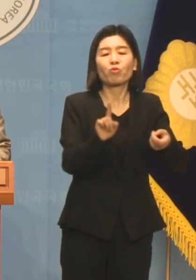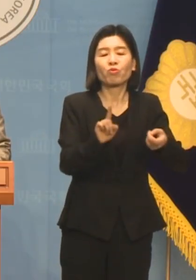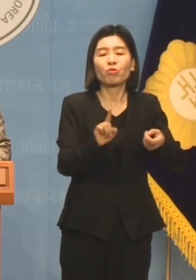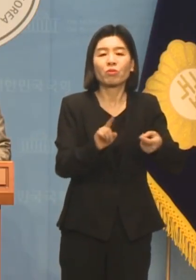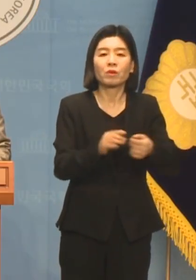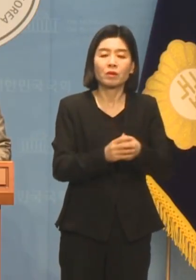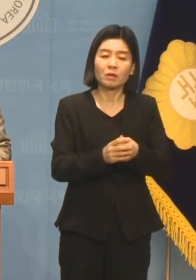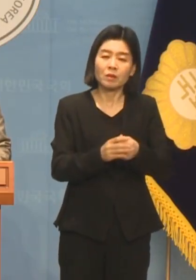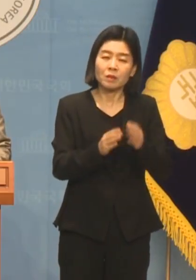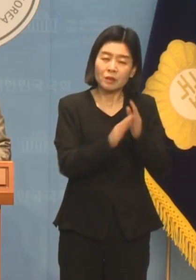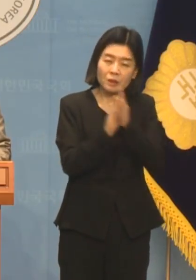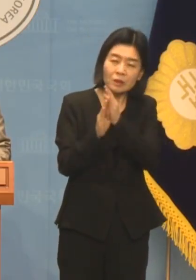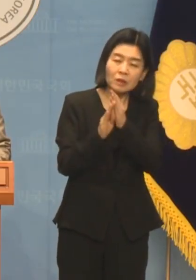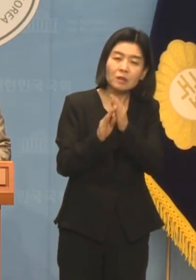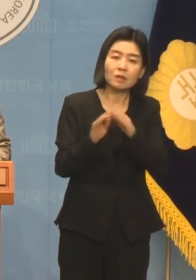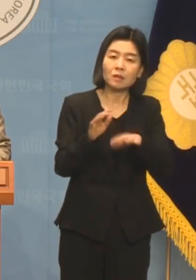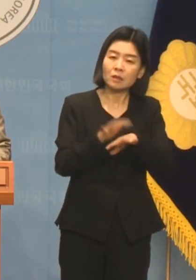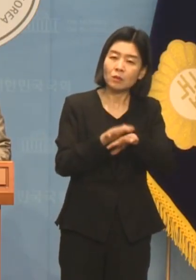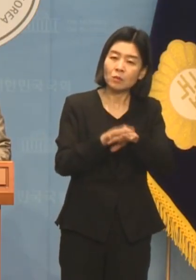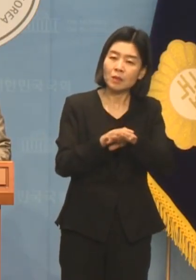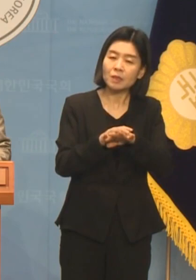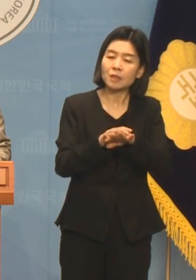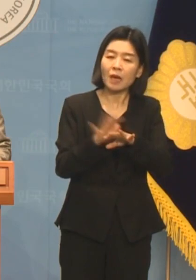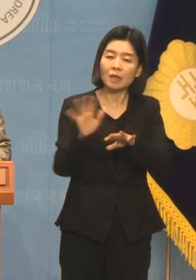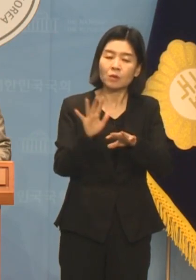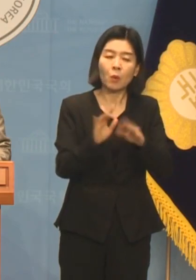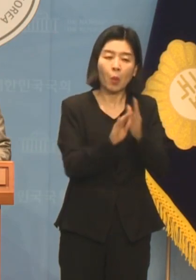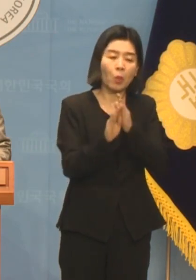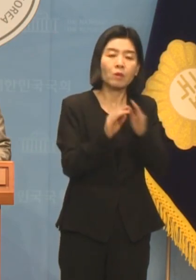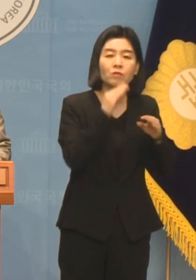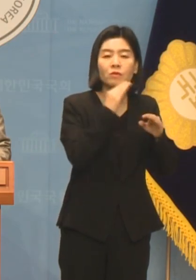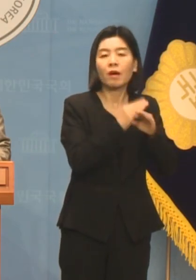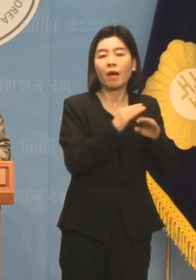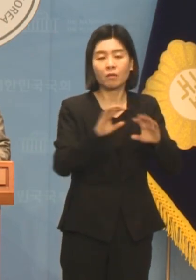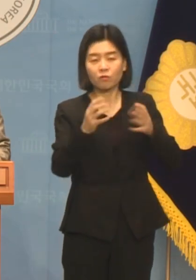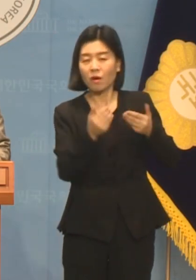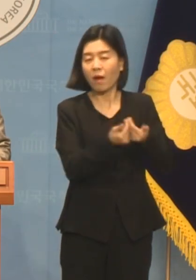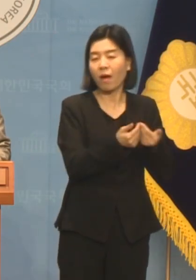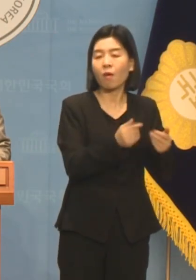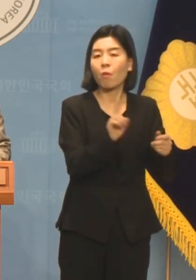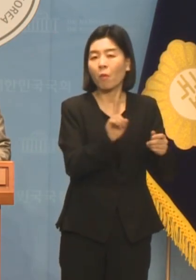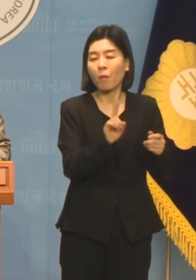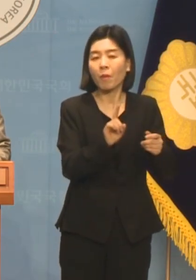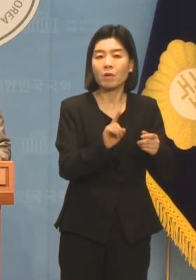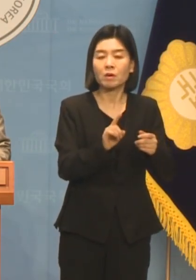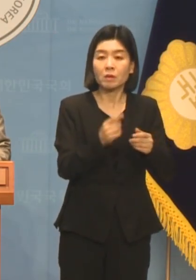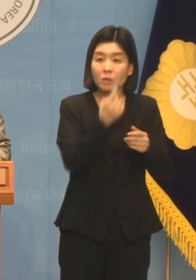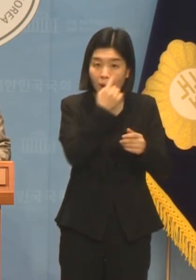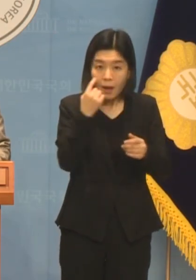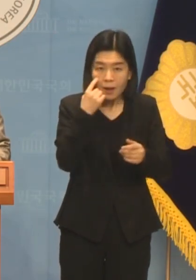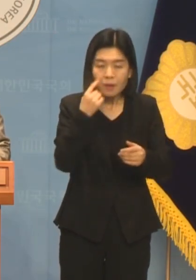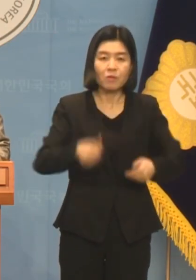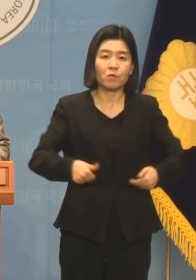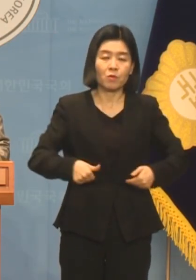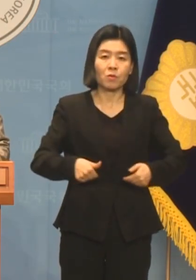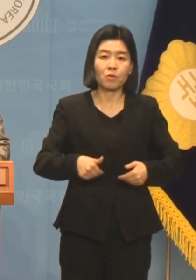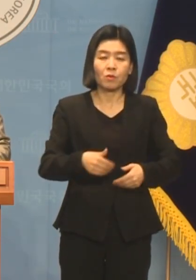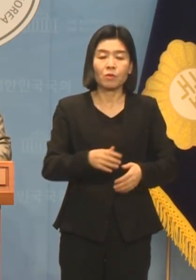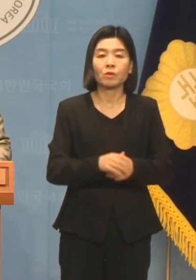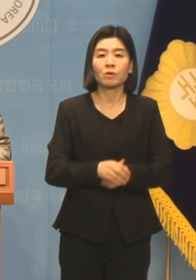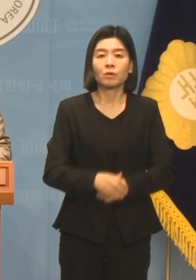농민단체를 가장한 좌파 정치 집단인지 종북 반국가 단체인지 철저한 검증이 필요합니다.